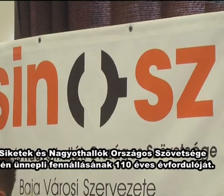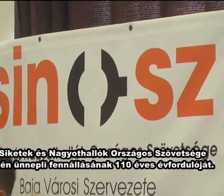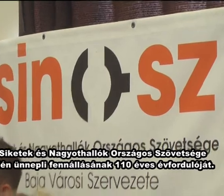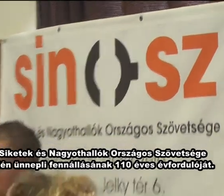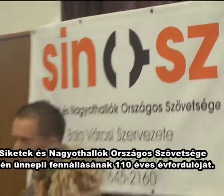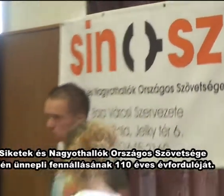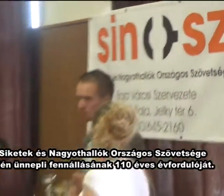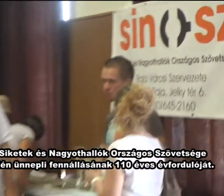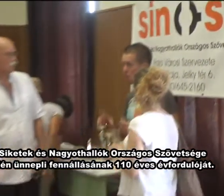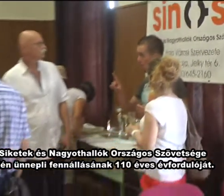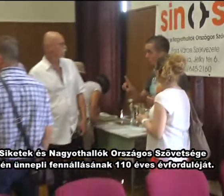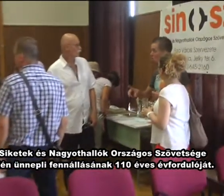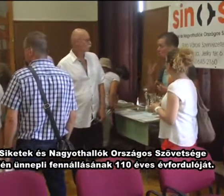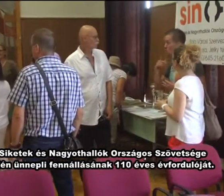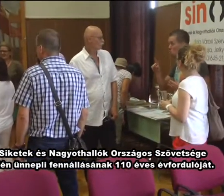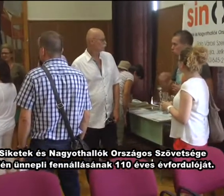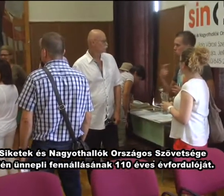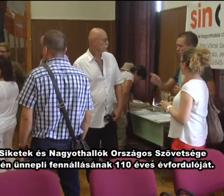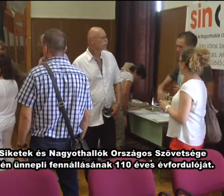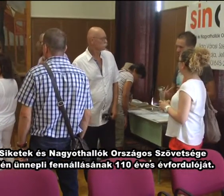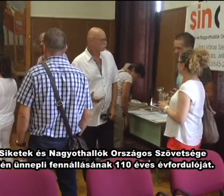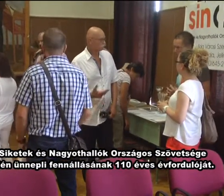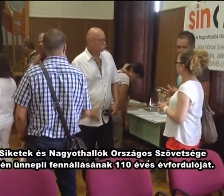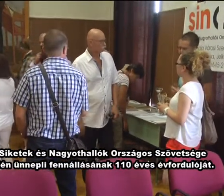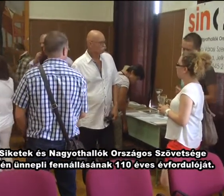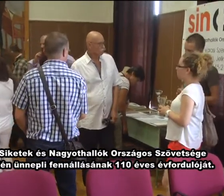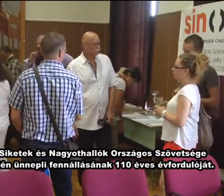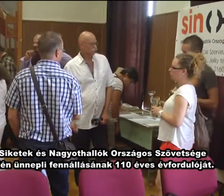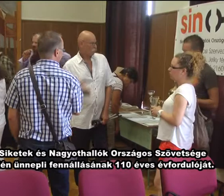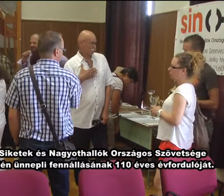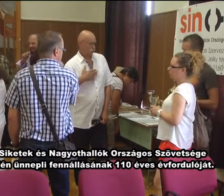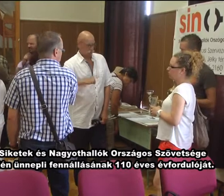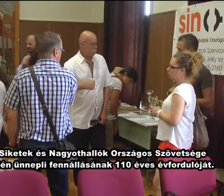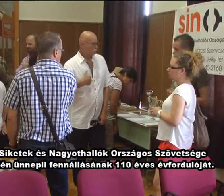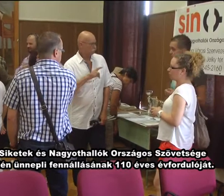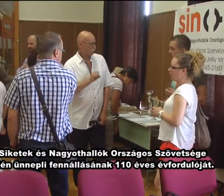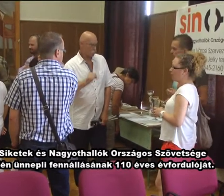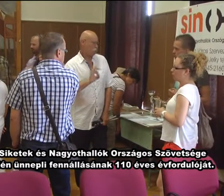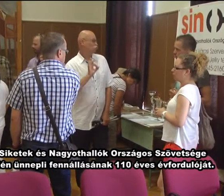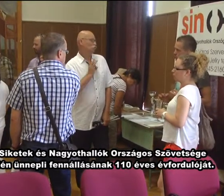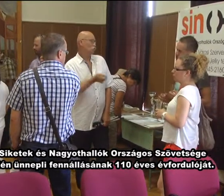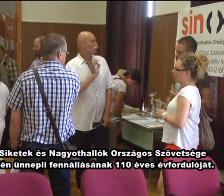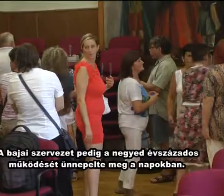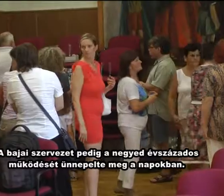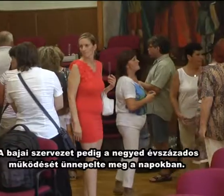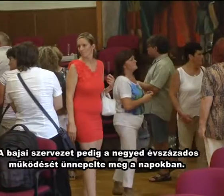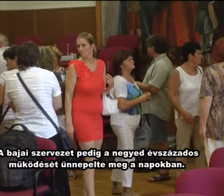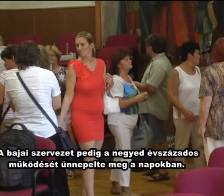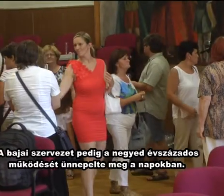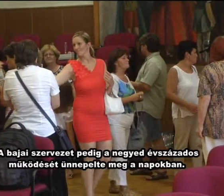A Siketek és Nagyothallók Országos Szövetsége az idén ünnepli fennállásának 110 éves évfordulóját. A bajai szervezet